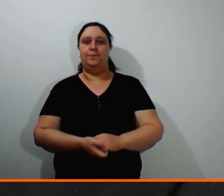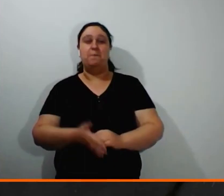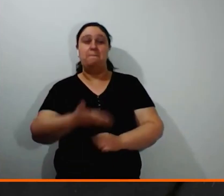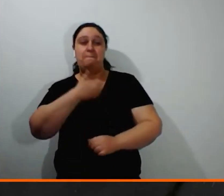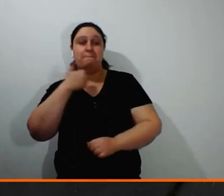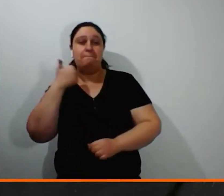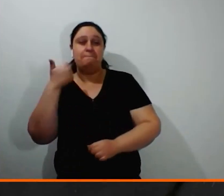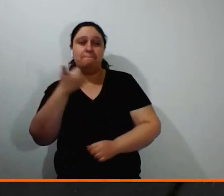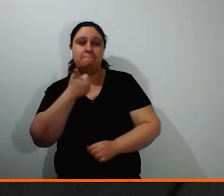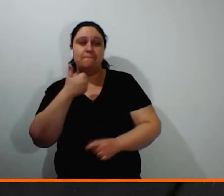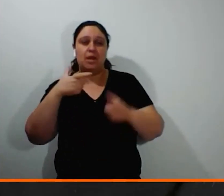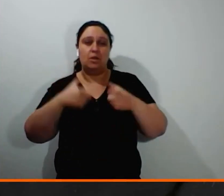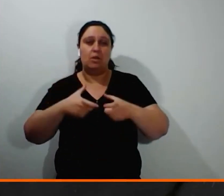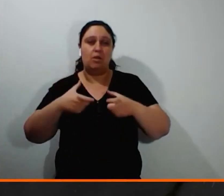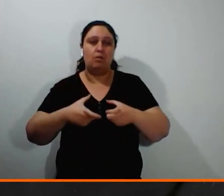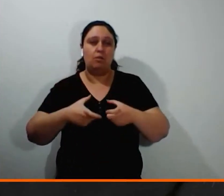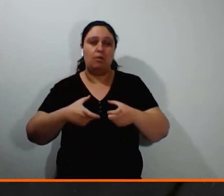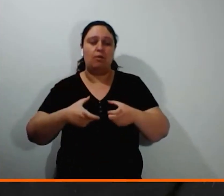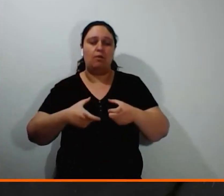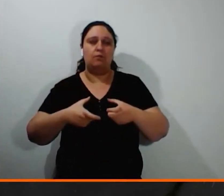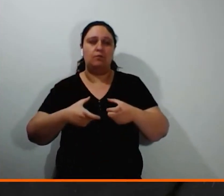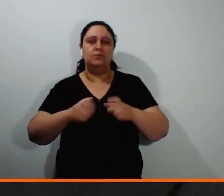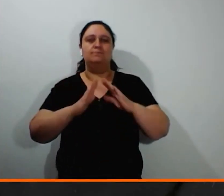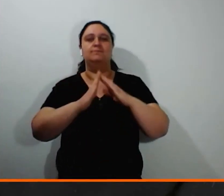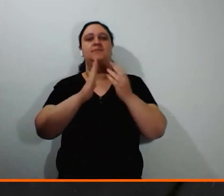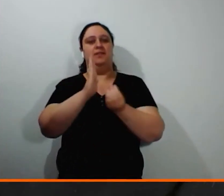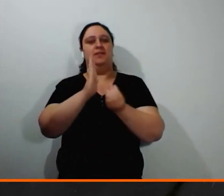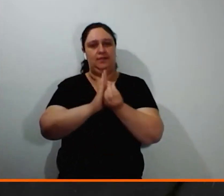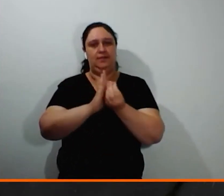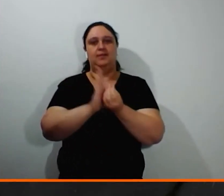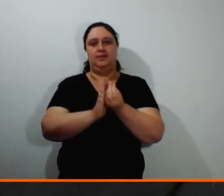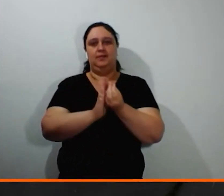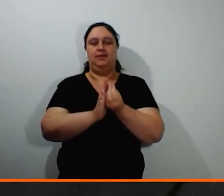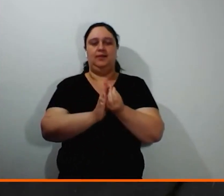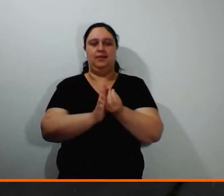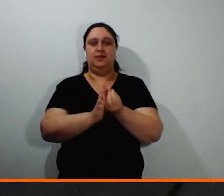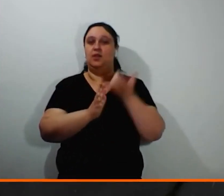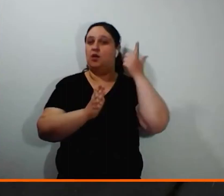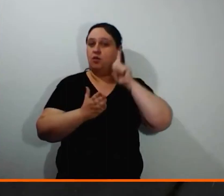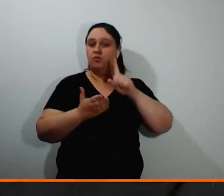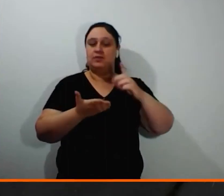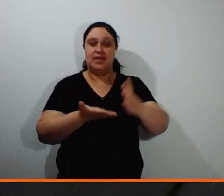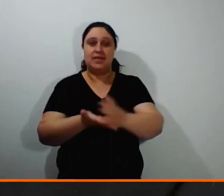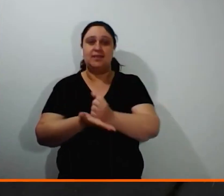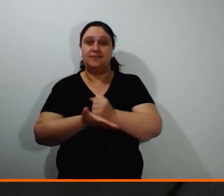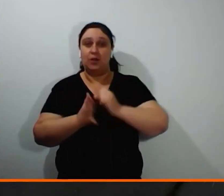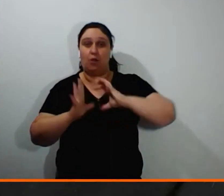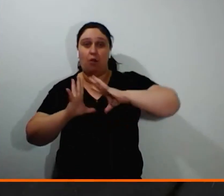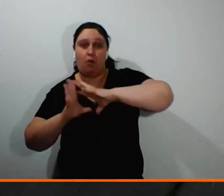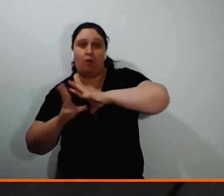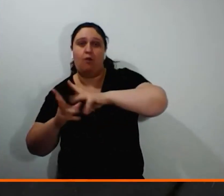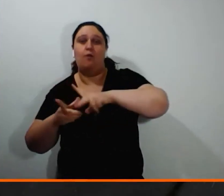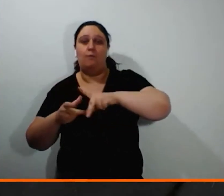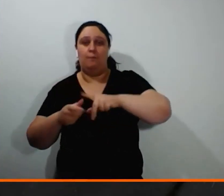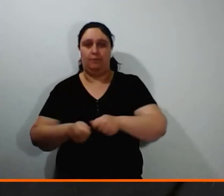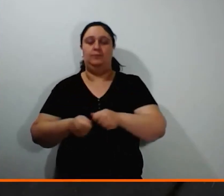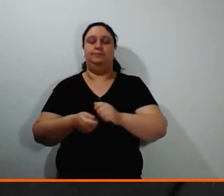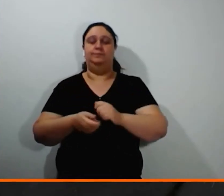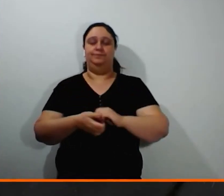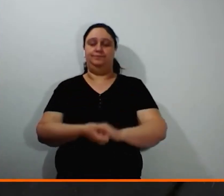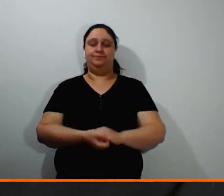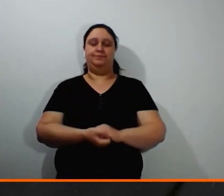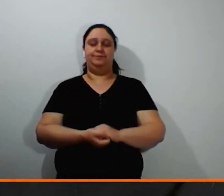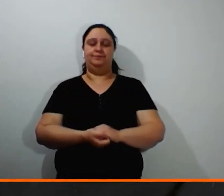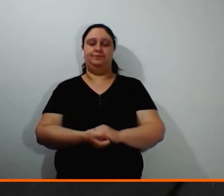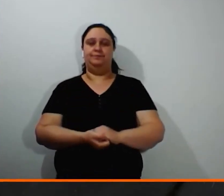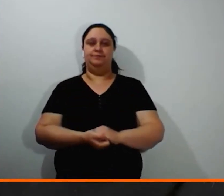passo, alcançar a salvação plena. É a igreja. Amém. E depois,